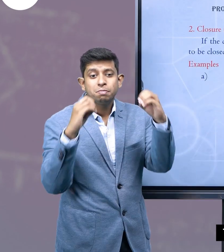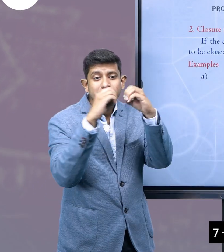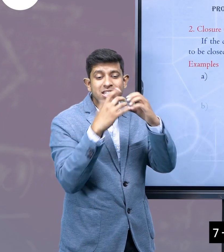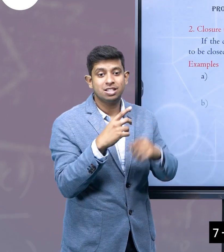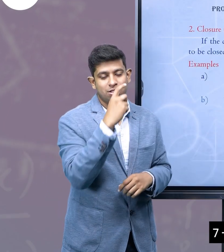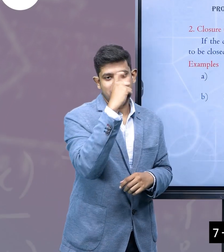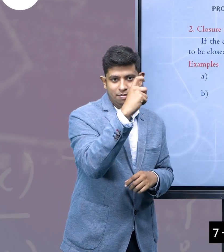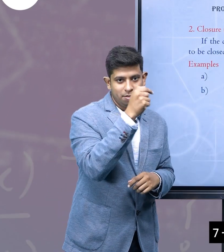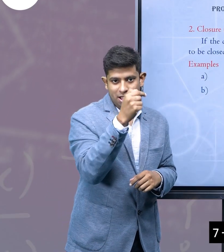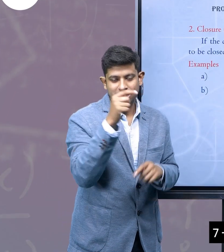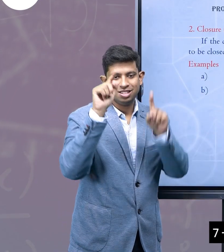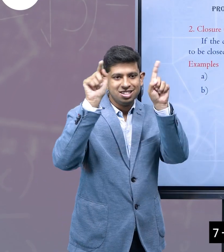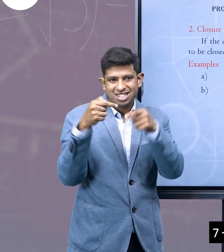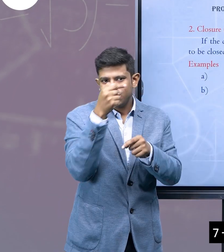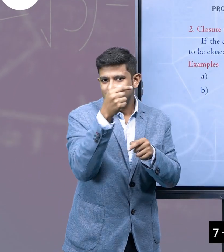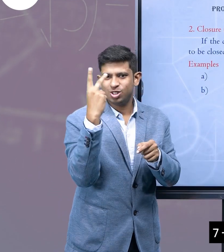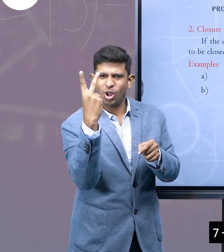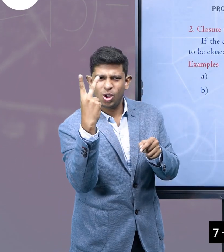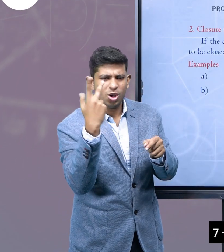B. 7 - of -2 equals to 9.